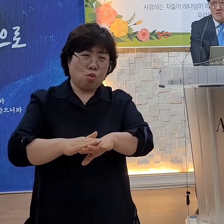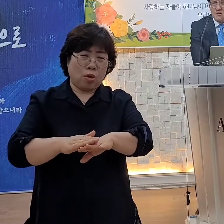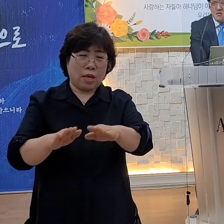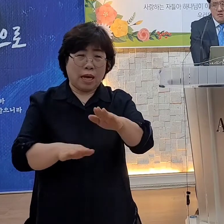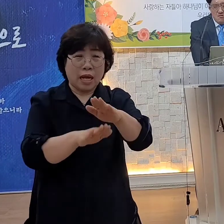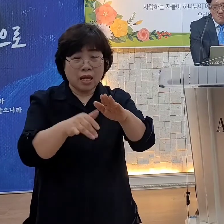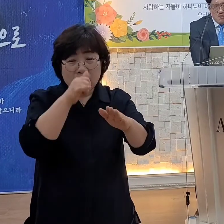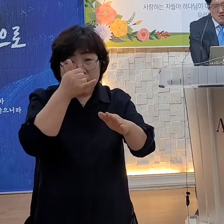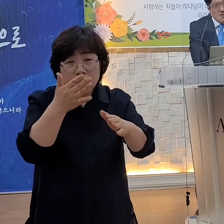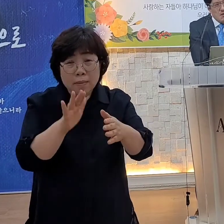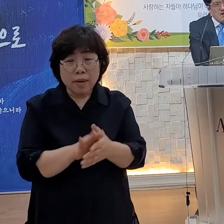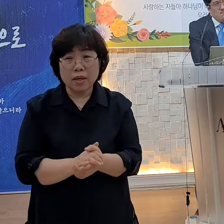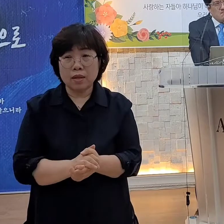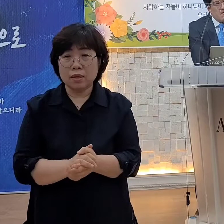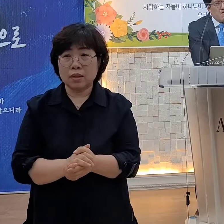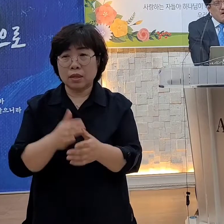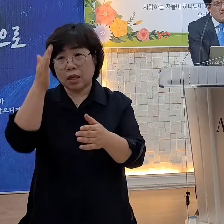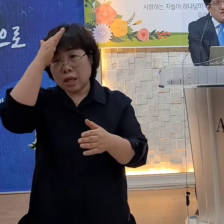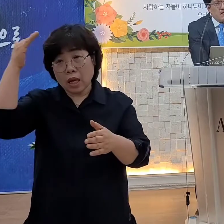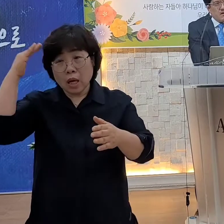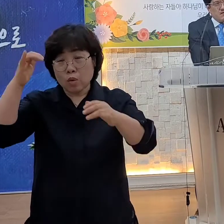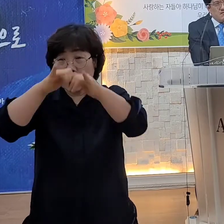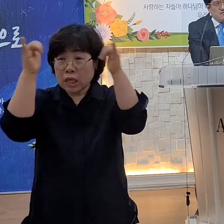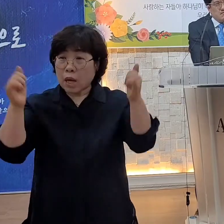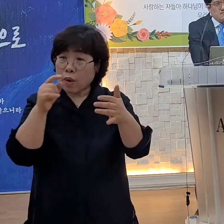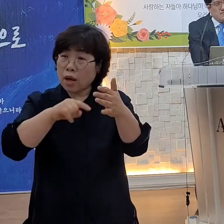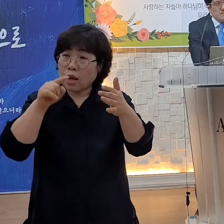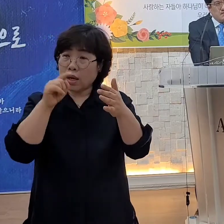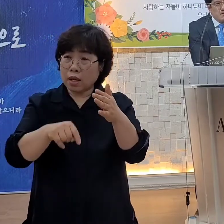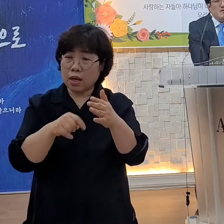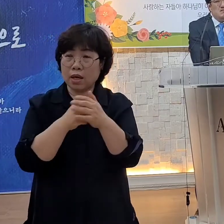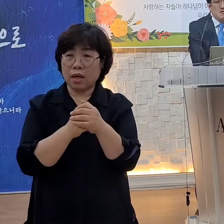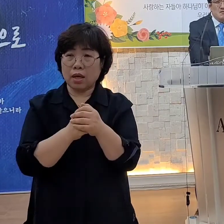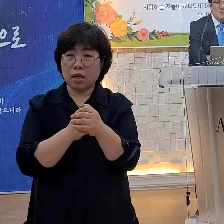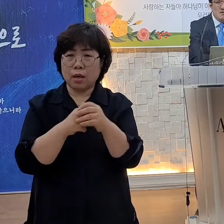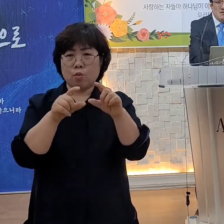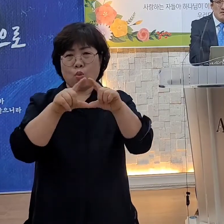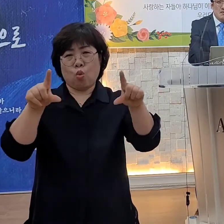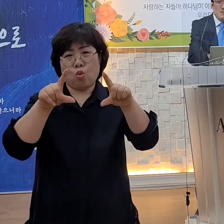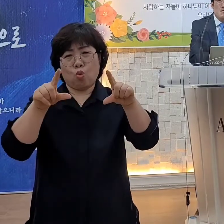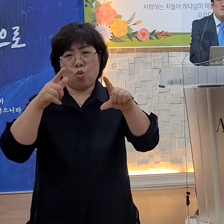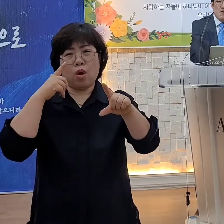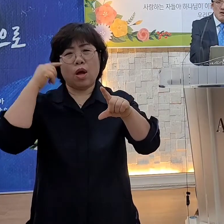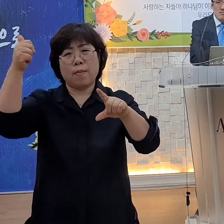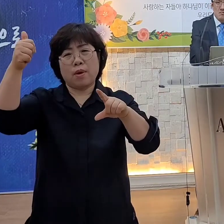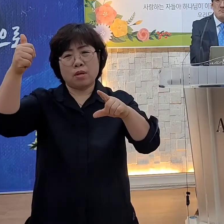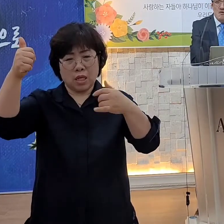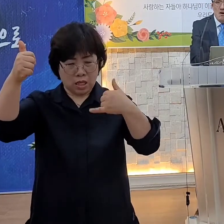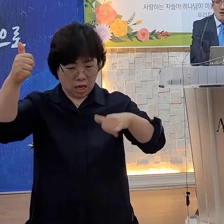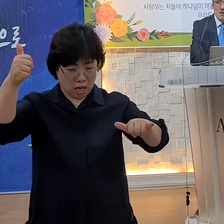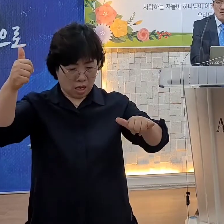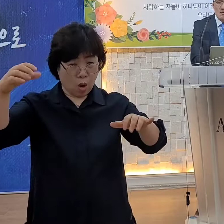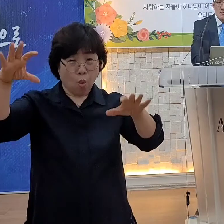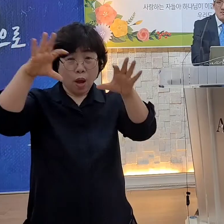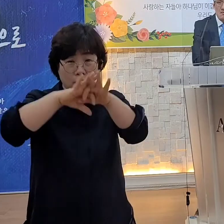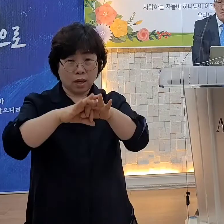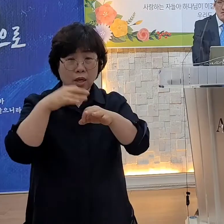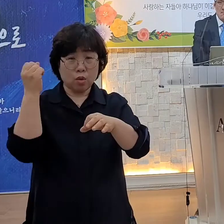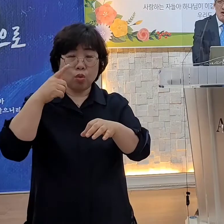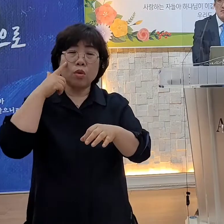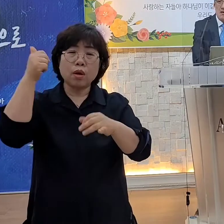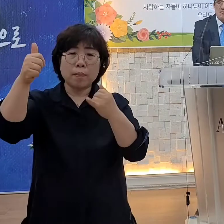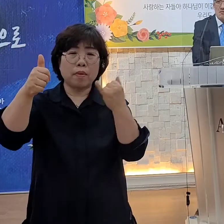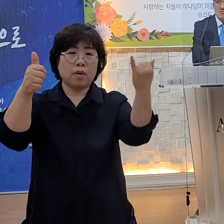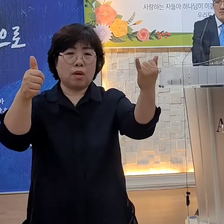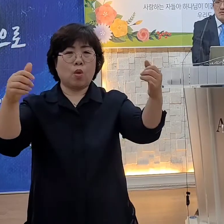있지만 우리 한국 사회 가정 안에 있는 일반적인 자녀와 부부와 또